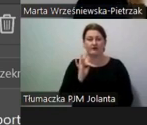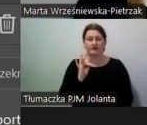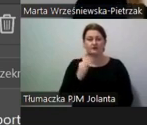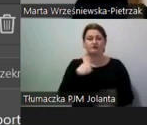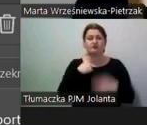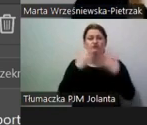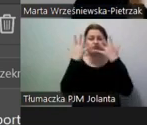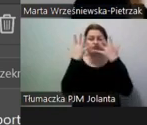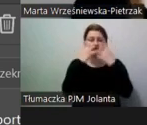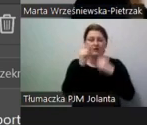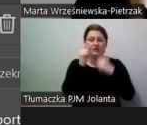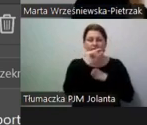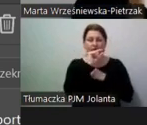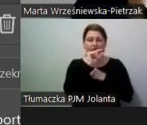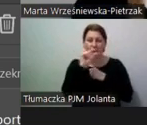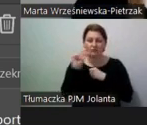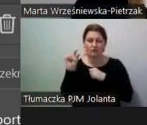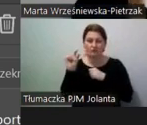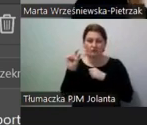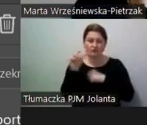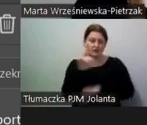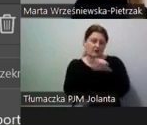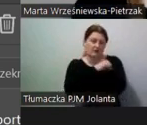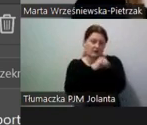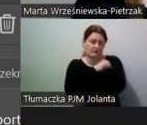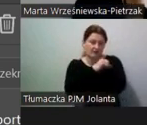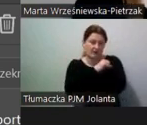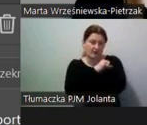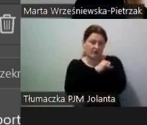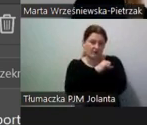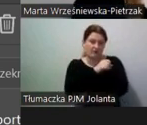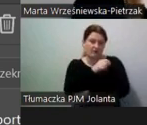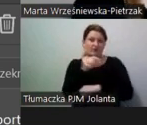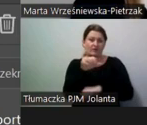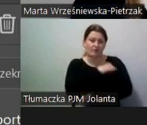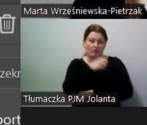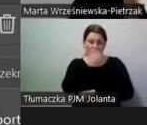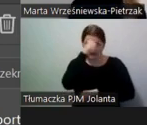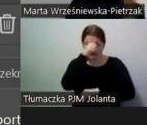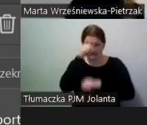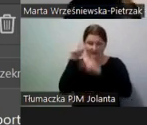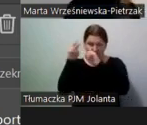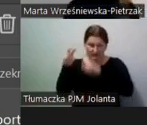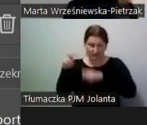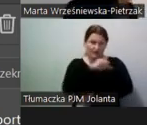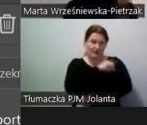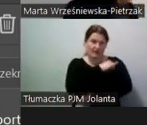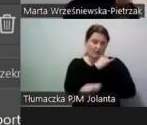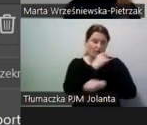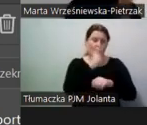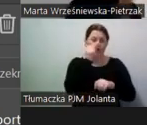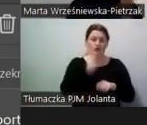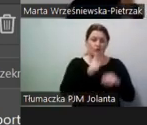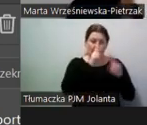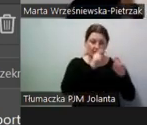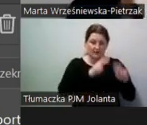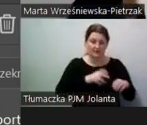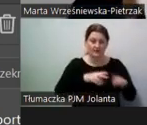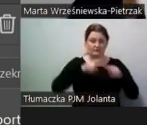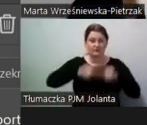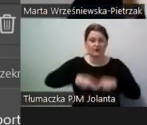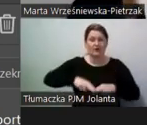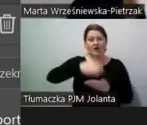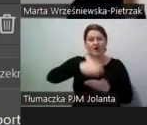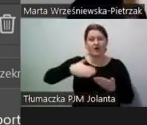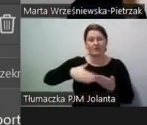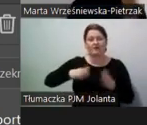Wyciemniłam tutaj celowo imię badanego i imię i nazwisko diagnosty, pozostałe elementy